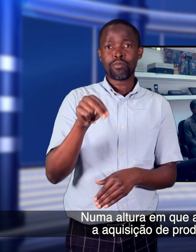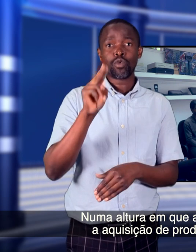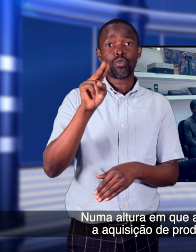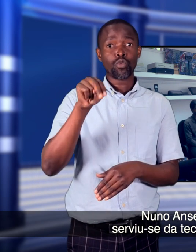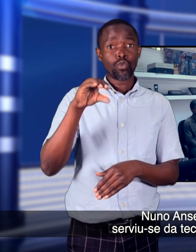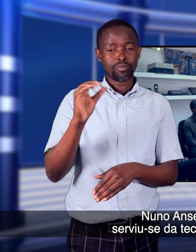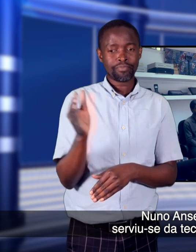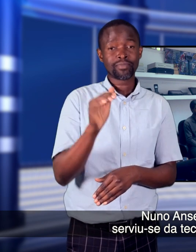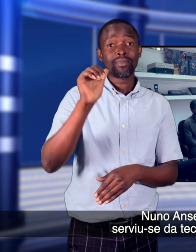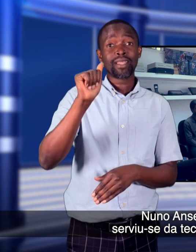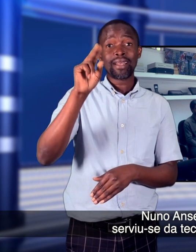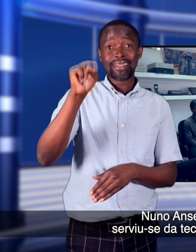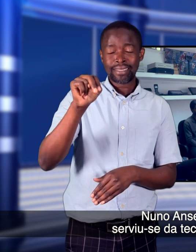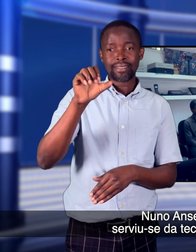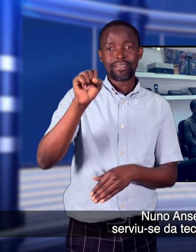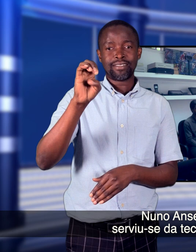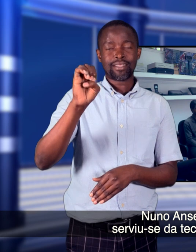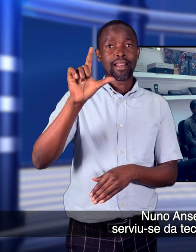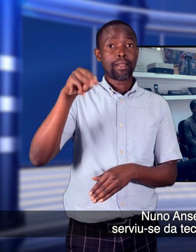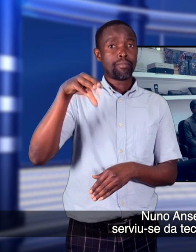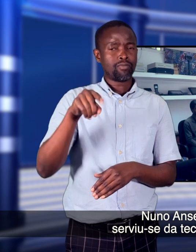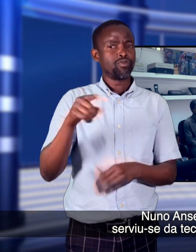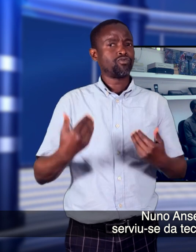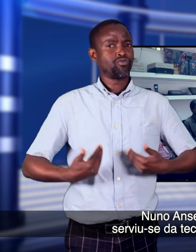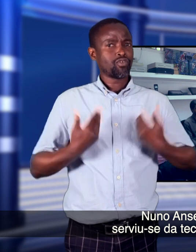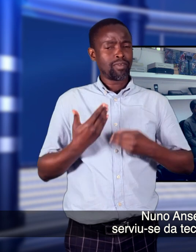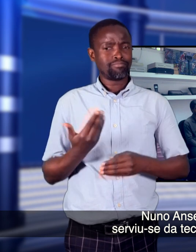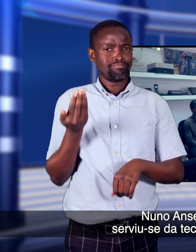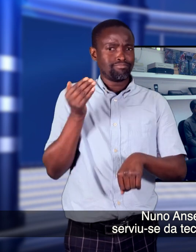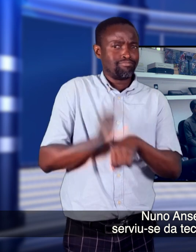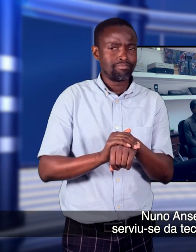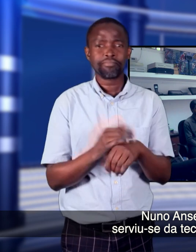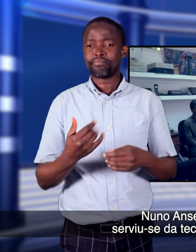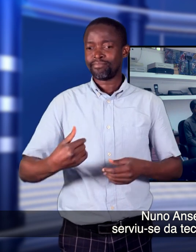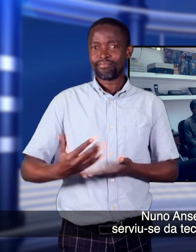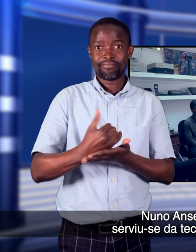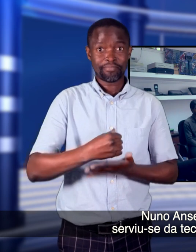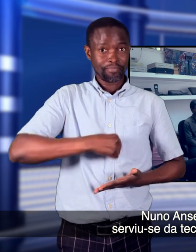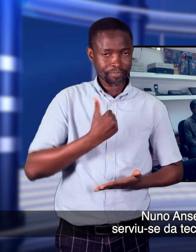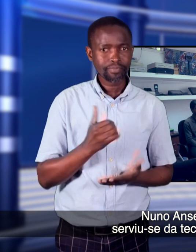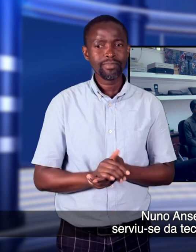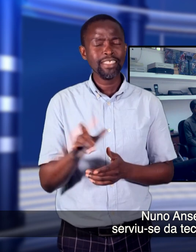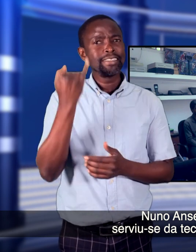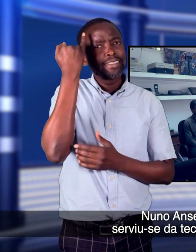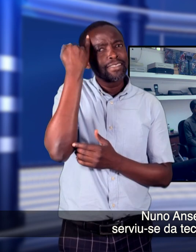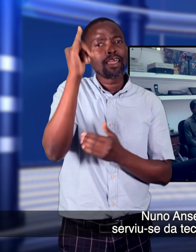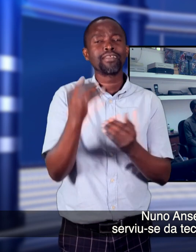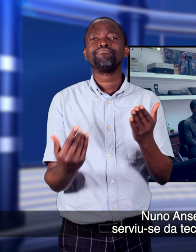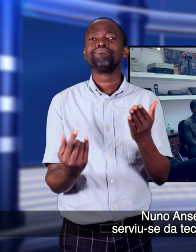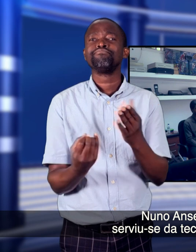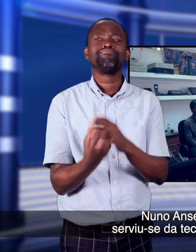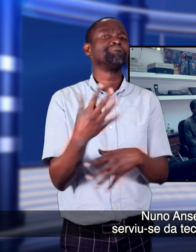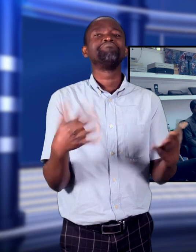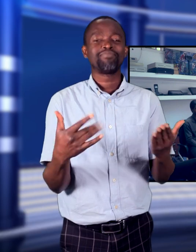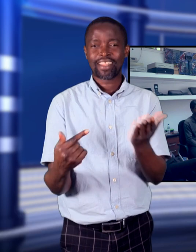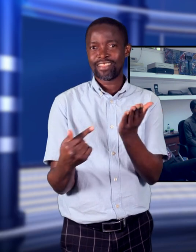confinamento Nuno Anselmo um jovem empreendedor serviu-se da tecnologia para encontrar uma